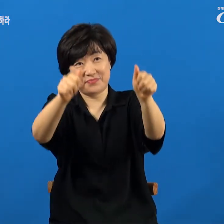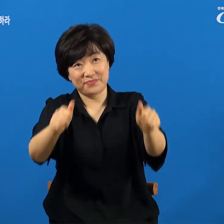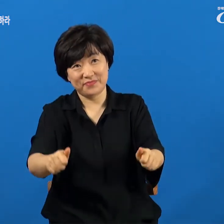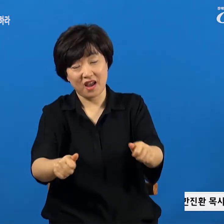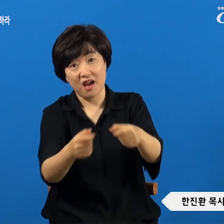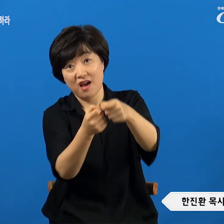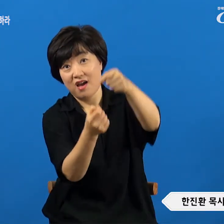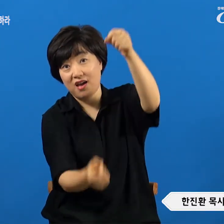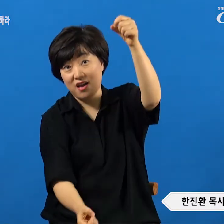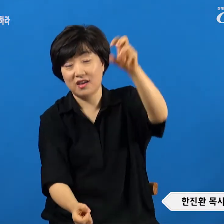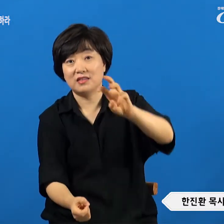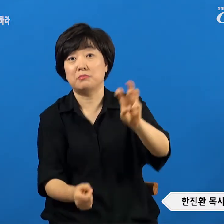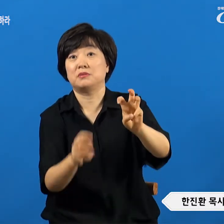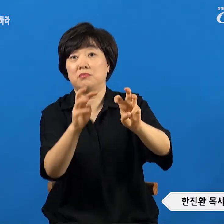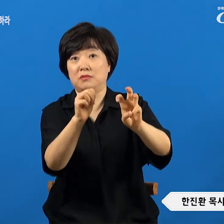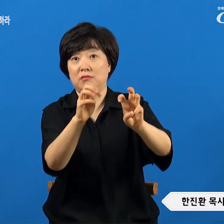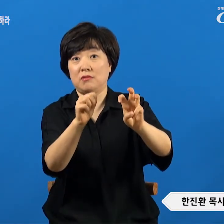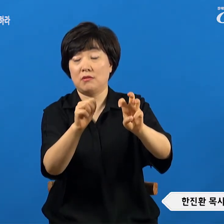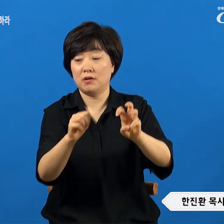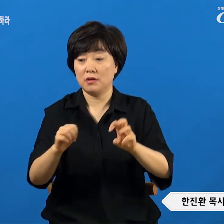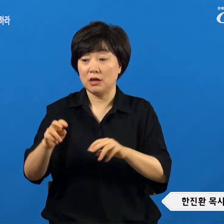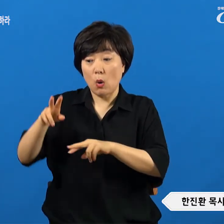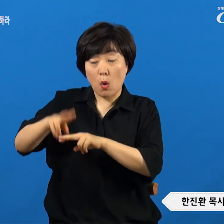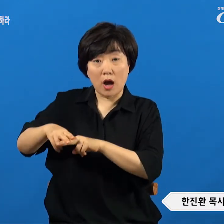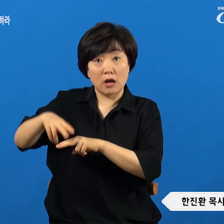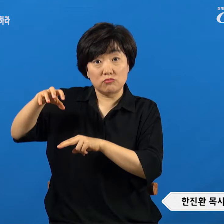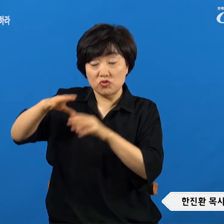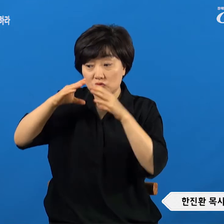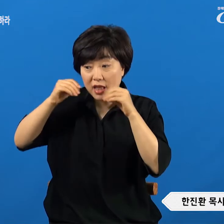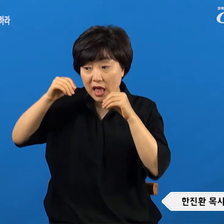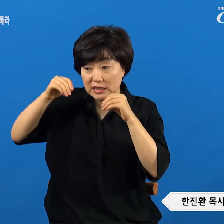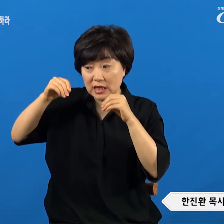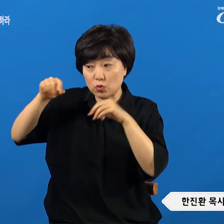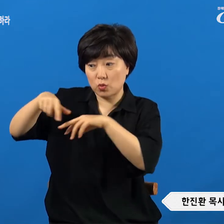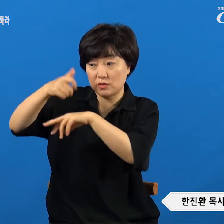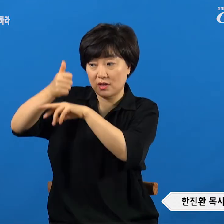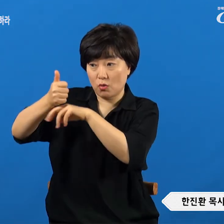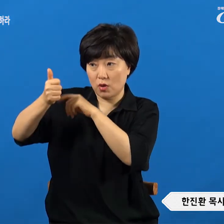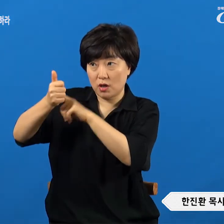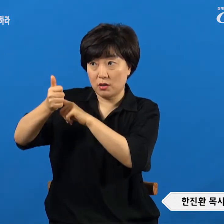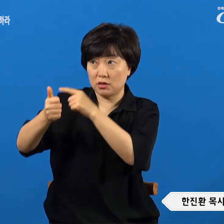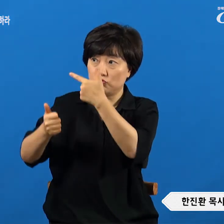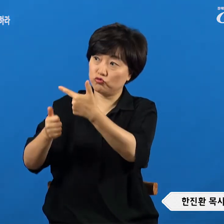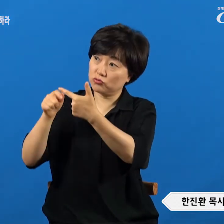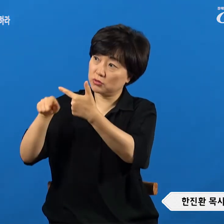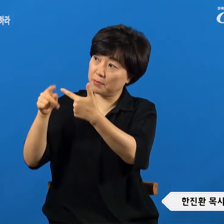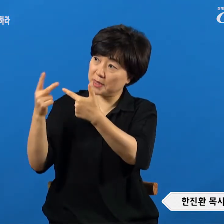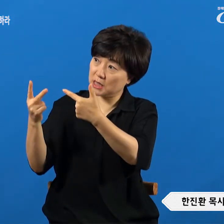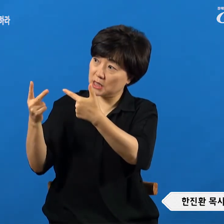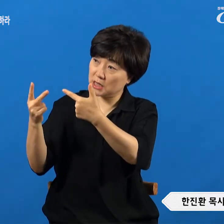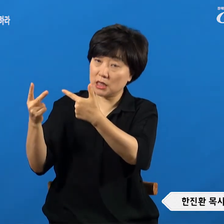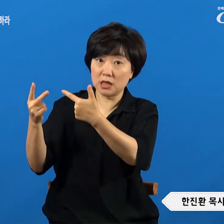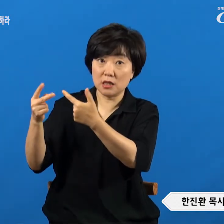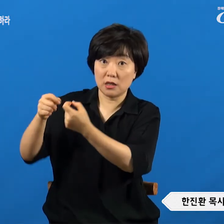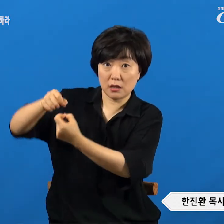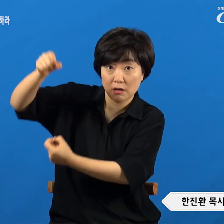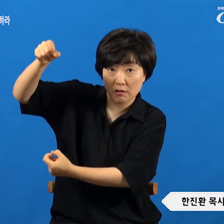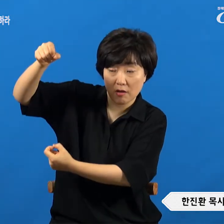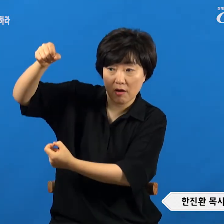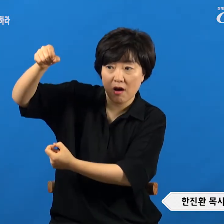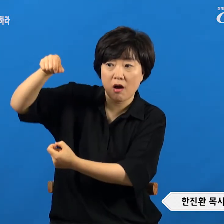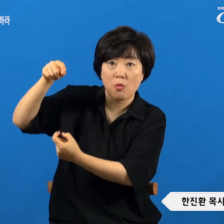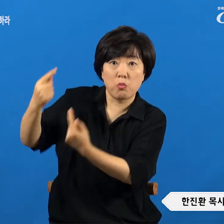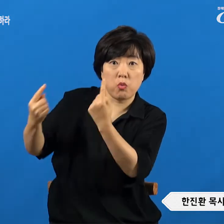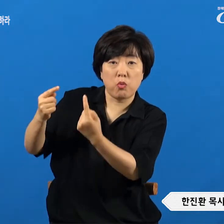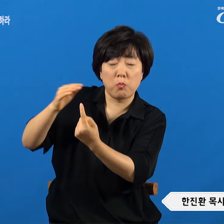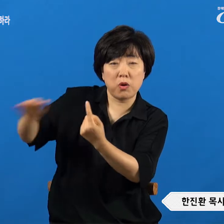됩니다. 광화문 세종대왕 상이 6.2m니까 그것보다 5배나 더 큰 신상입니다.